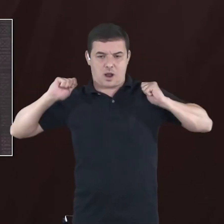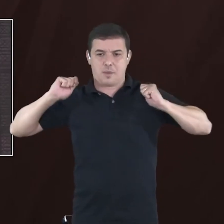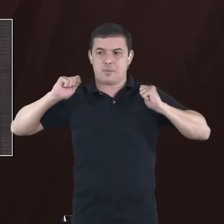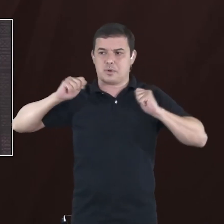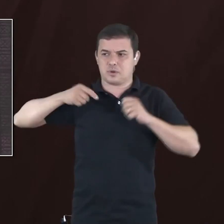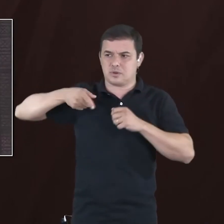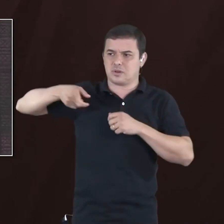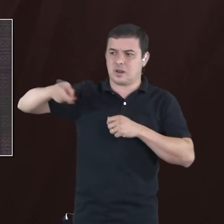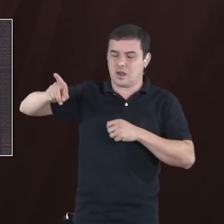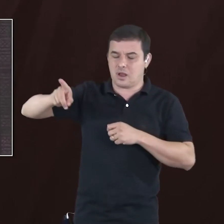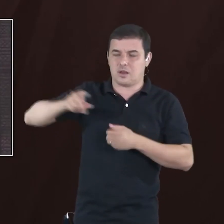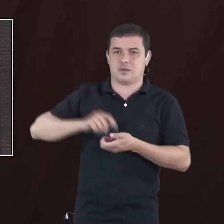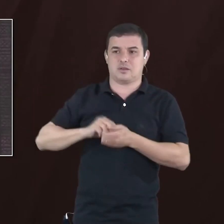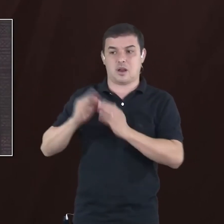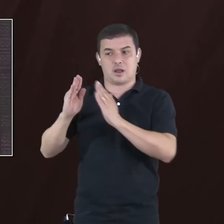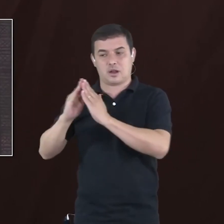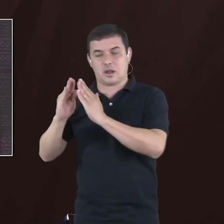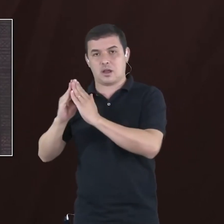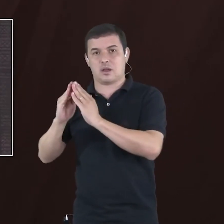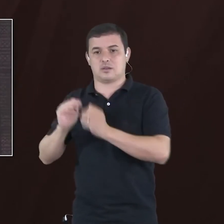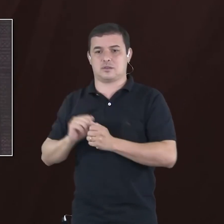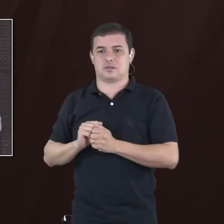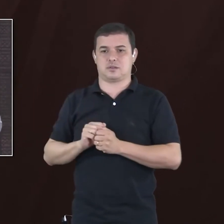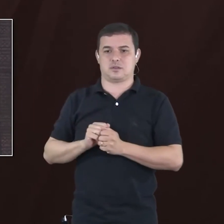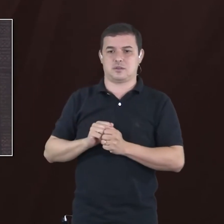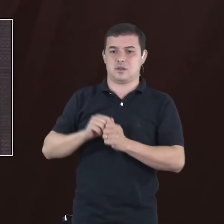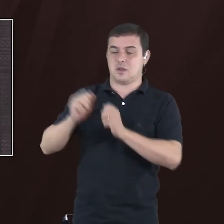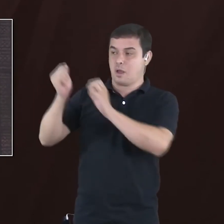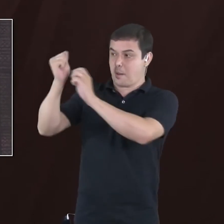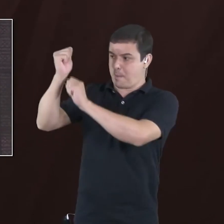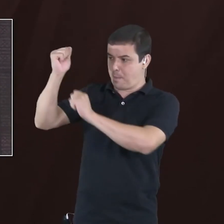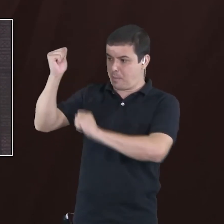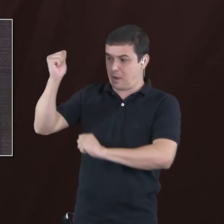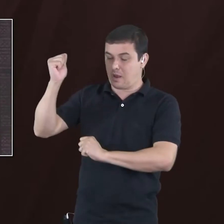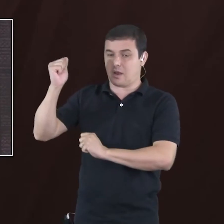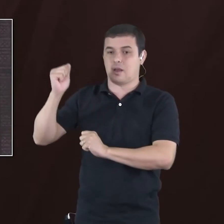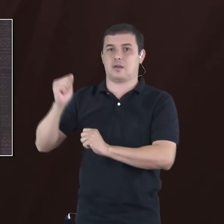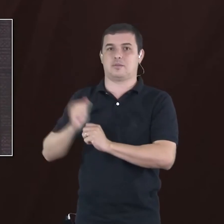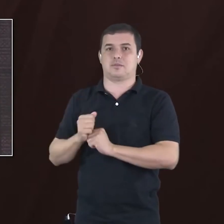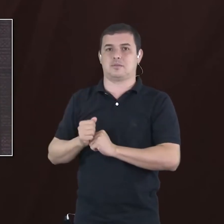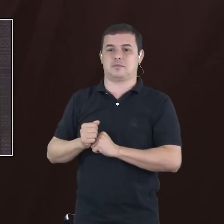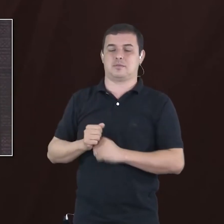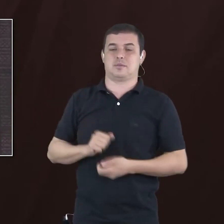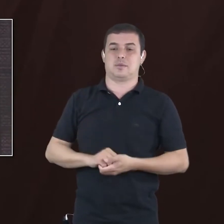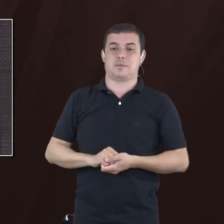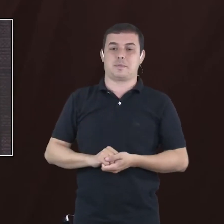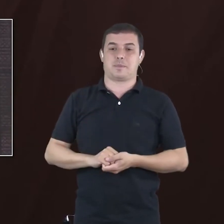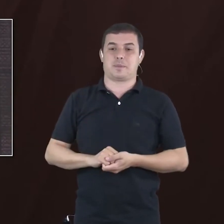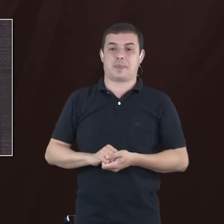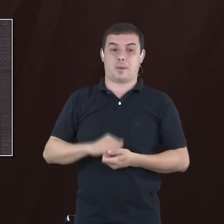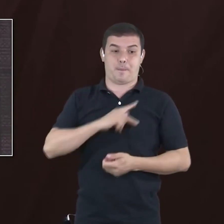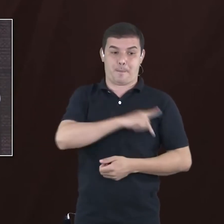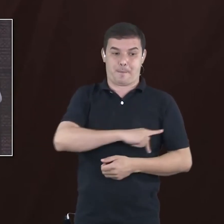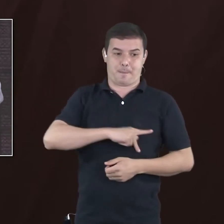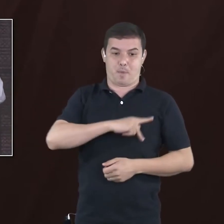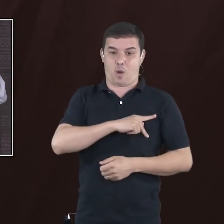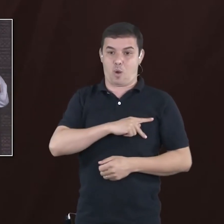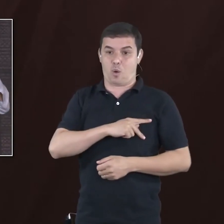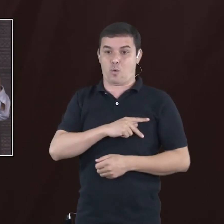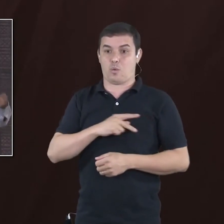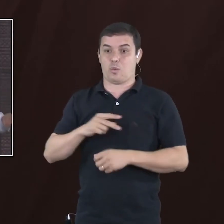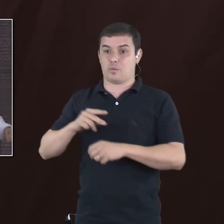livros, especialmente os pergaminhos. Irmãos, Paulo, na segunda prisão, ele estava